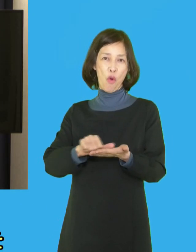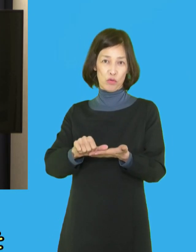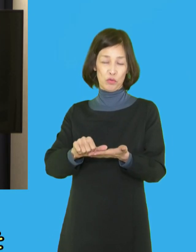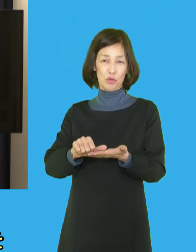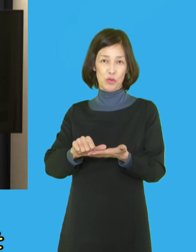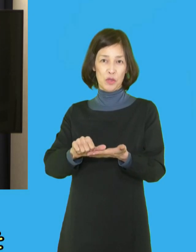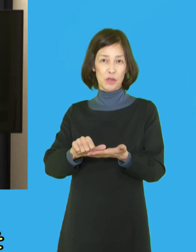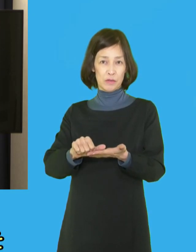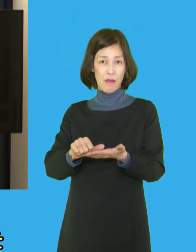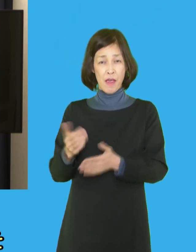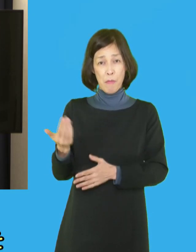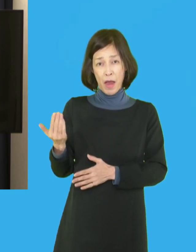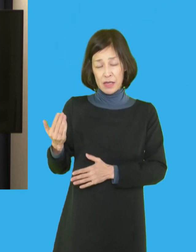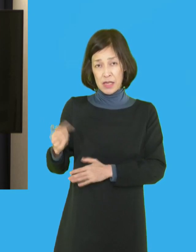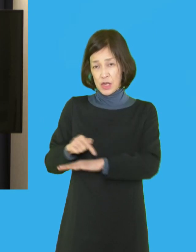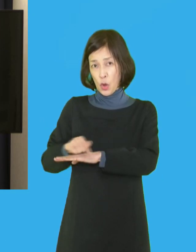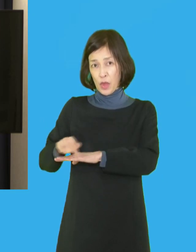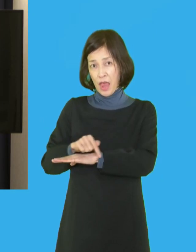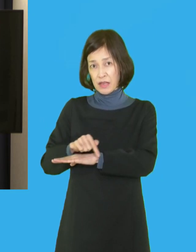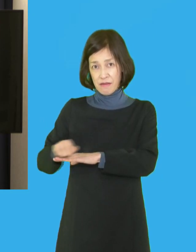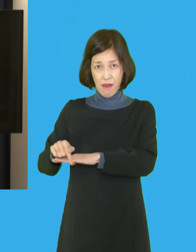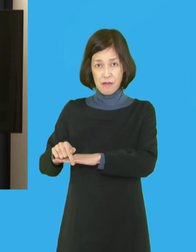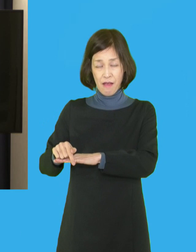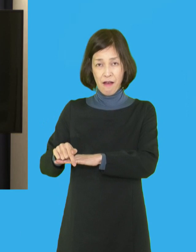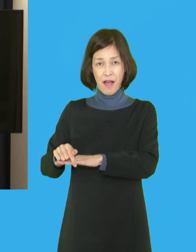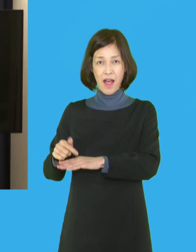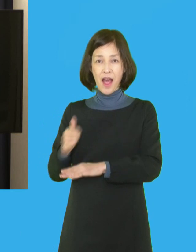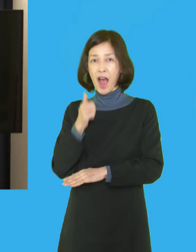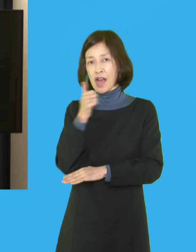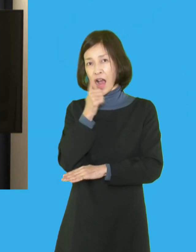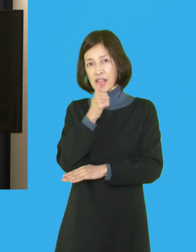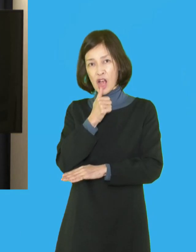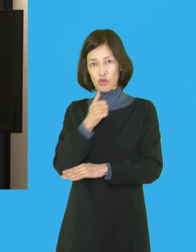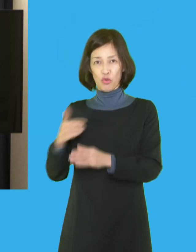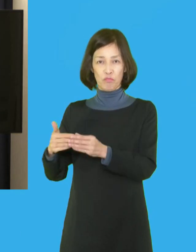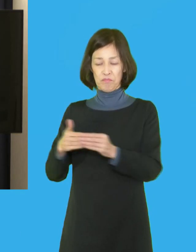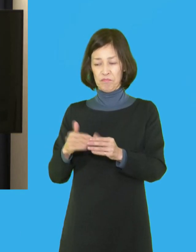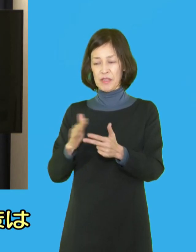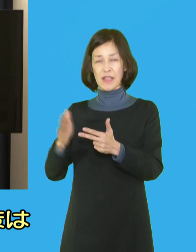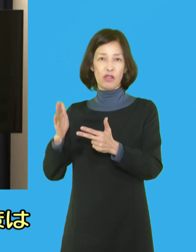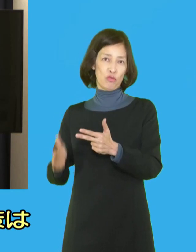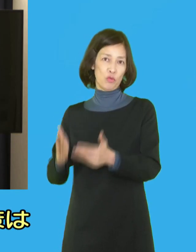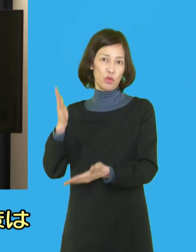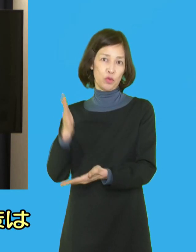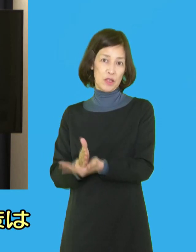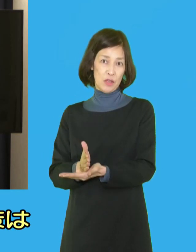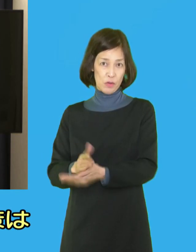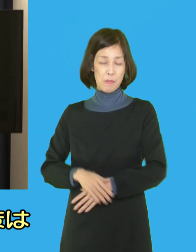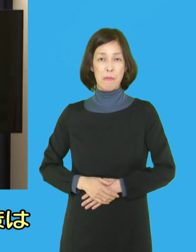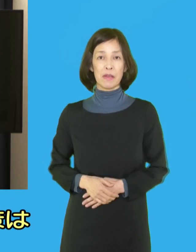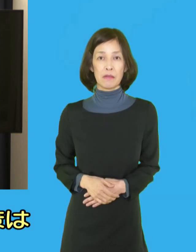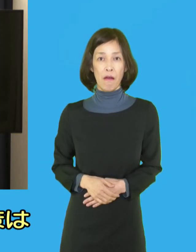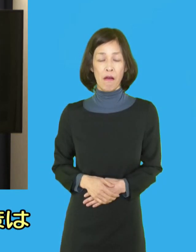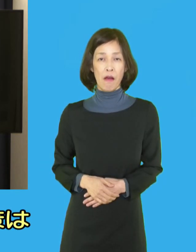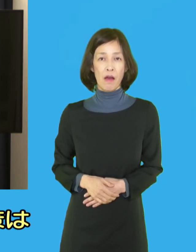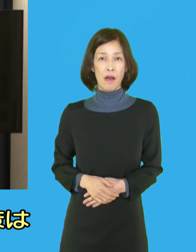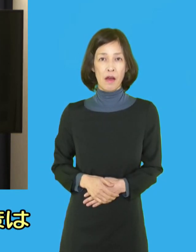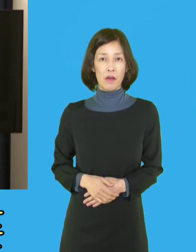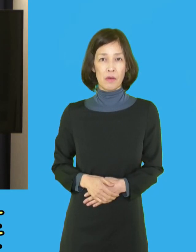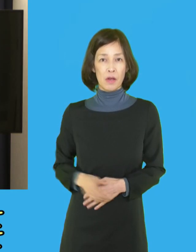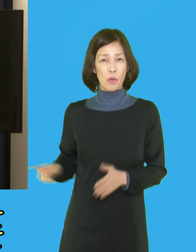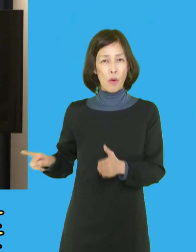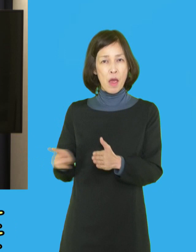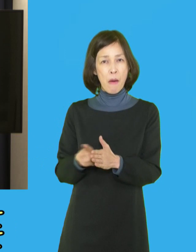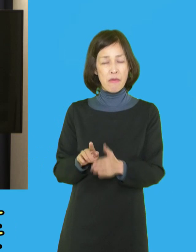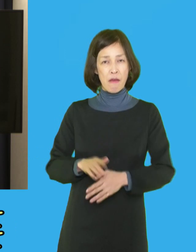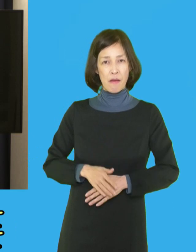イダンス施設というものを中止することを発表しました。これまでその堺市の政策というのはどうしても